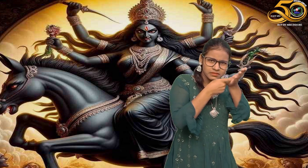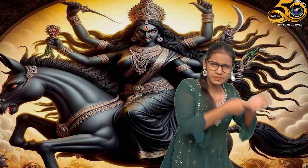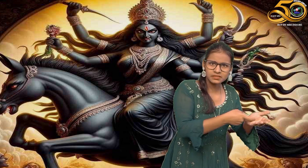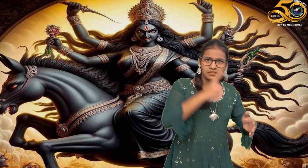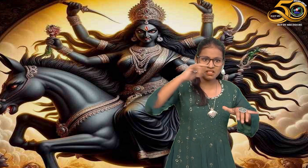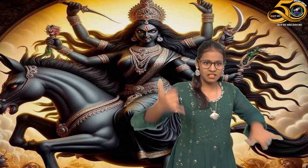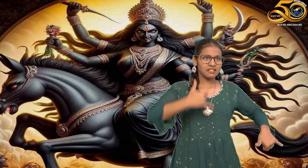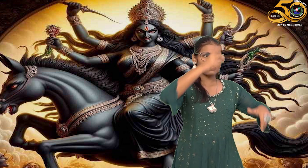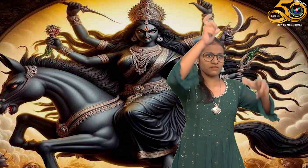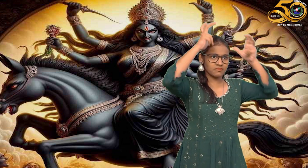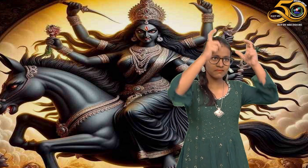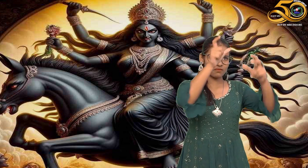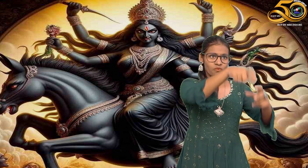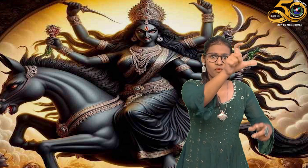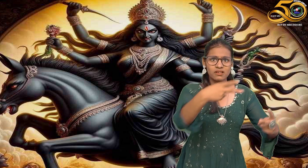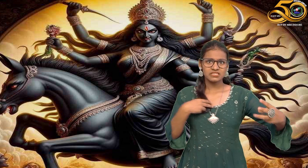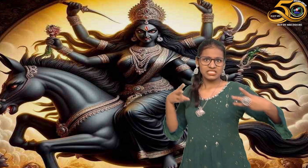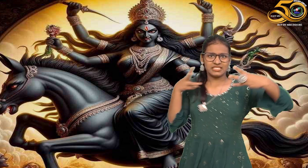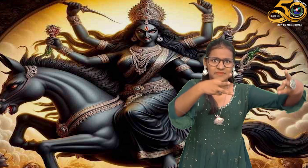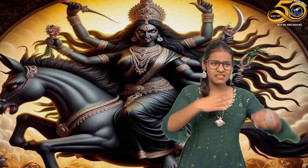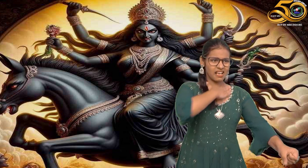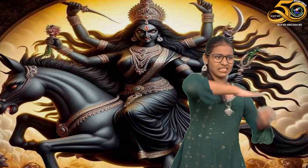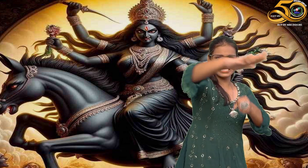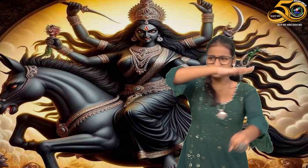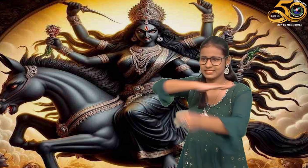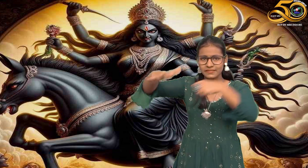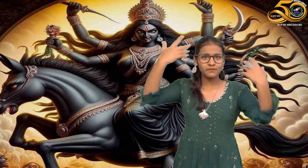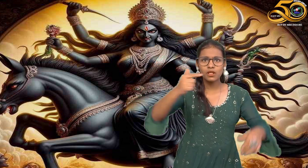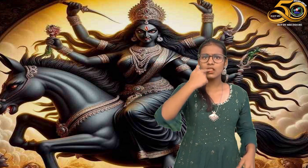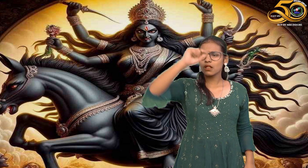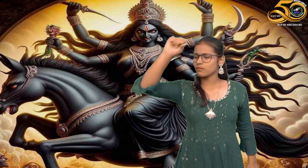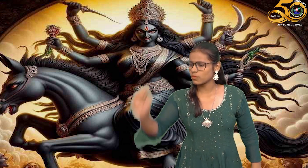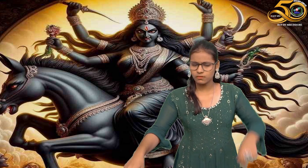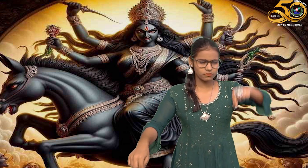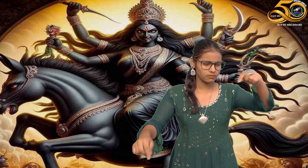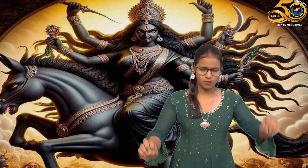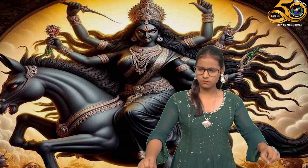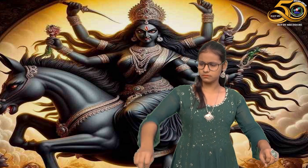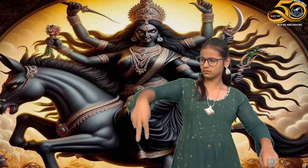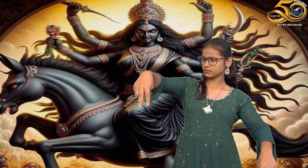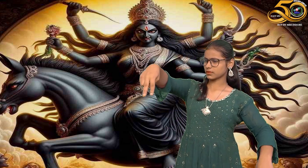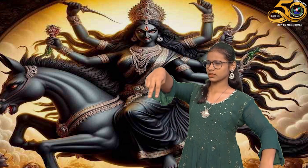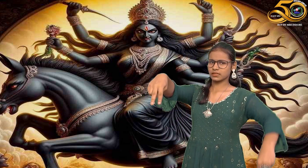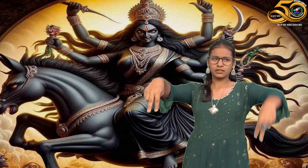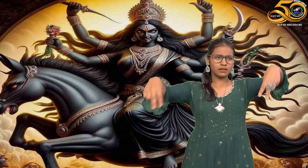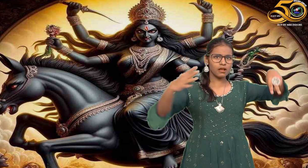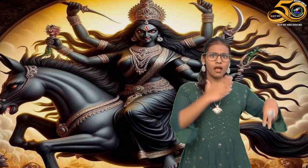कालरात्री ने रक्त बीस से युद्ध करा और उसका स्रंगार कर दिया और जहां जहां उसका रक्त गिरा